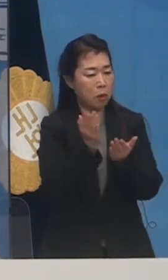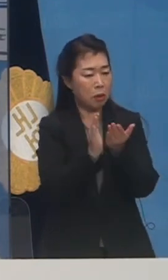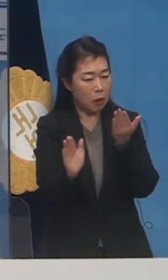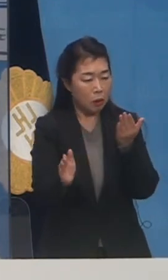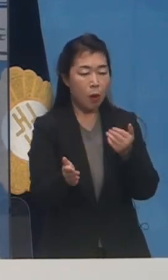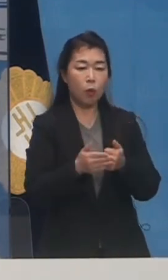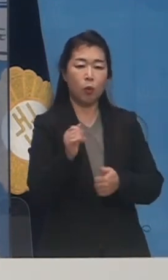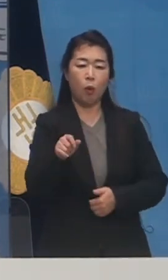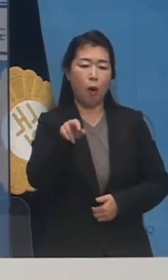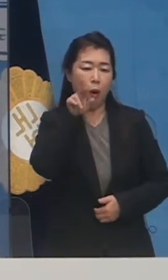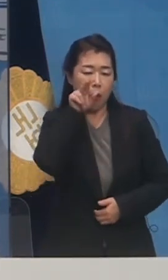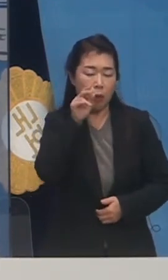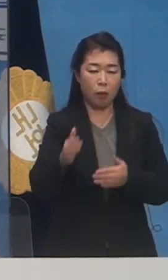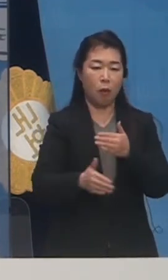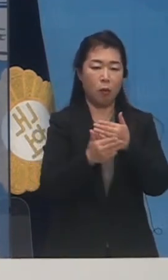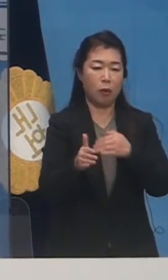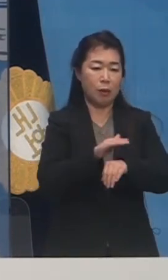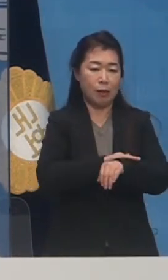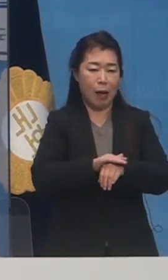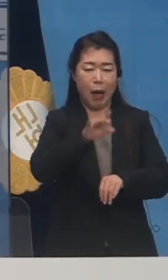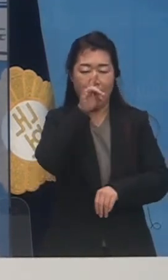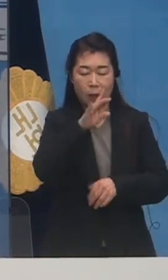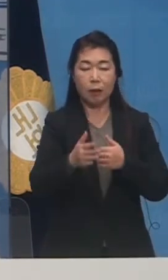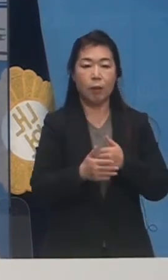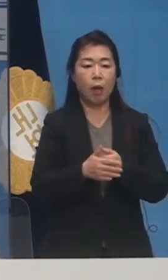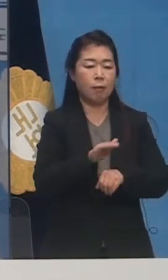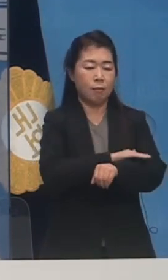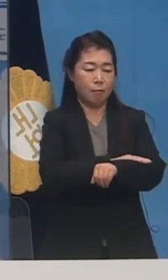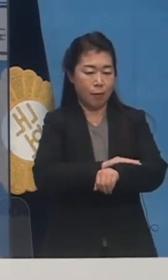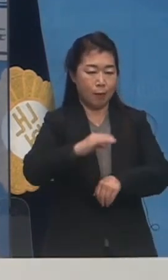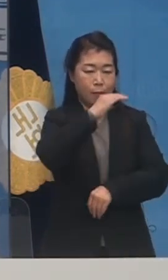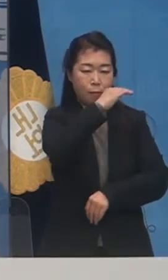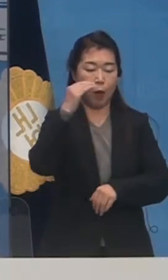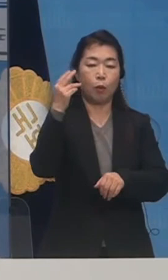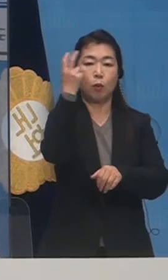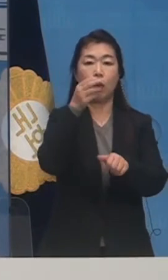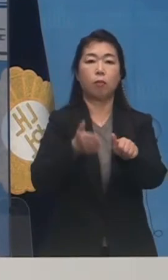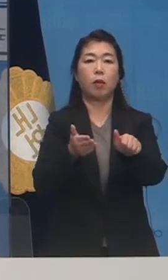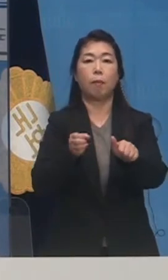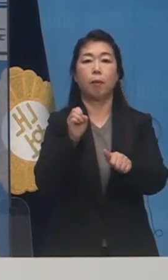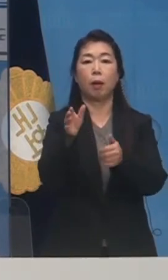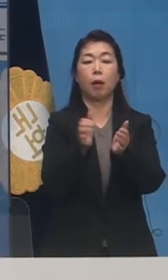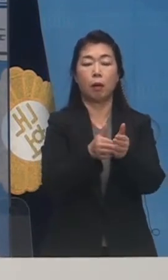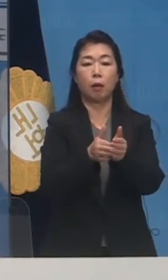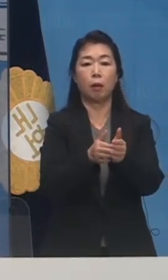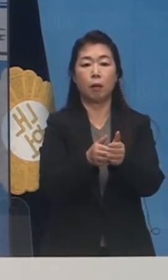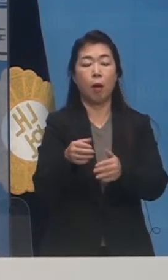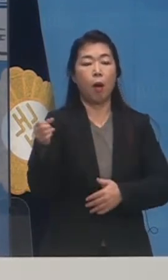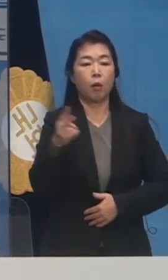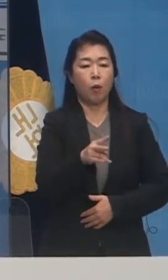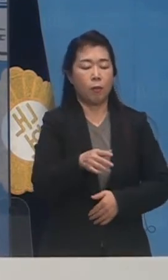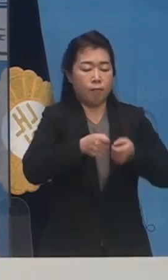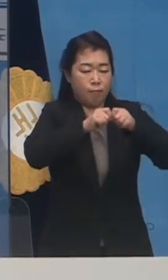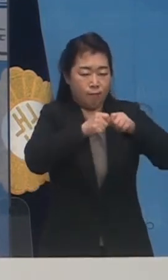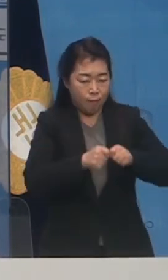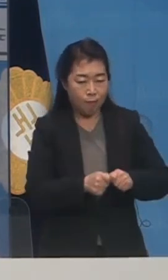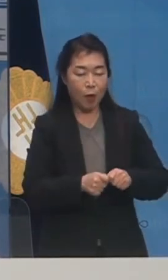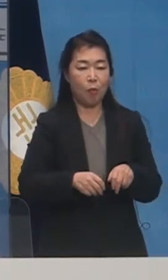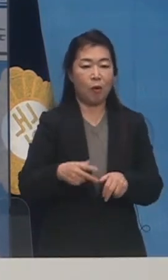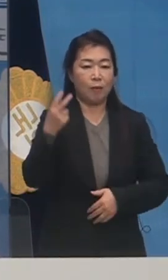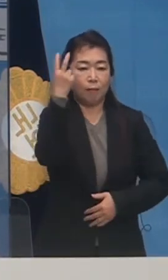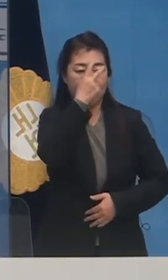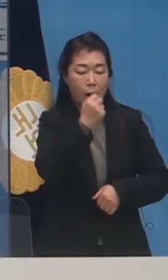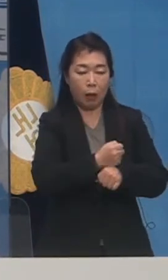부적절함을 지적하고 제대로 조사해 줄 것을 요구했습니다. 김윤태 청장 또한 면밀하고